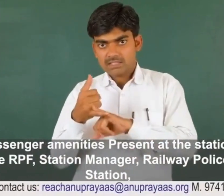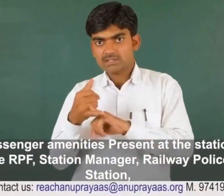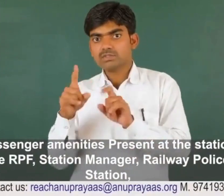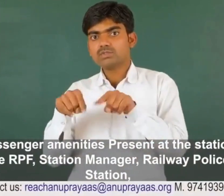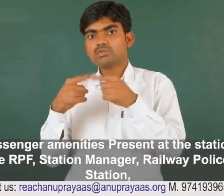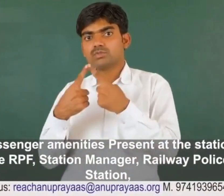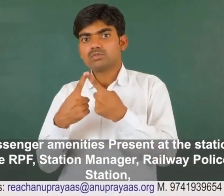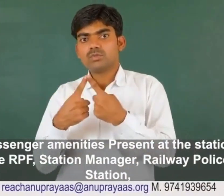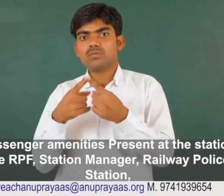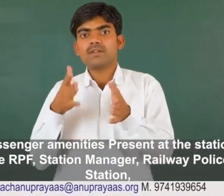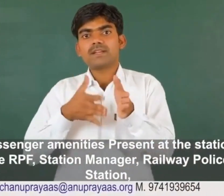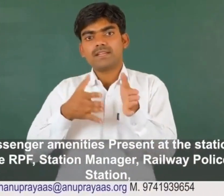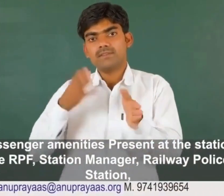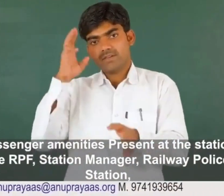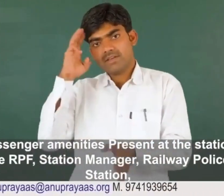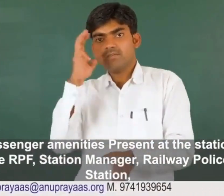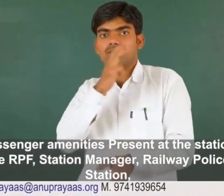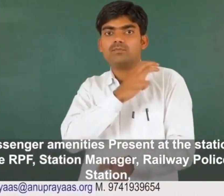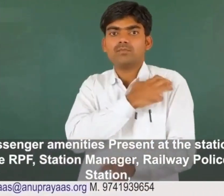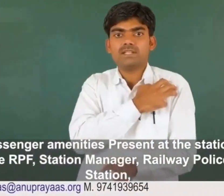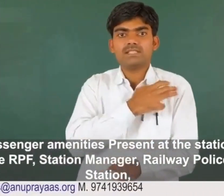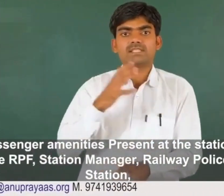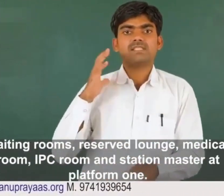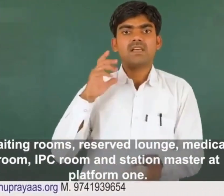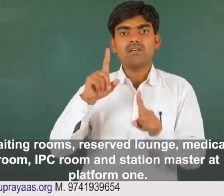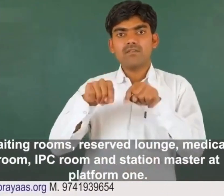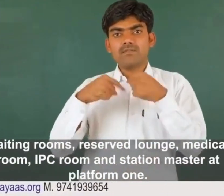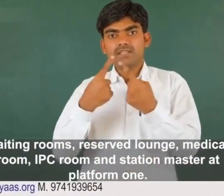कक्ष, आईपीएस कक्ष और प्लेटफार्म एक पर स्टेशन मास्टर शामिल है